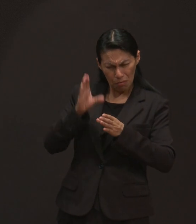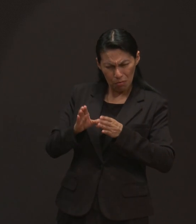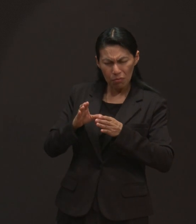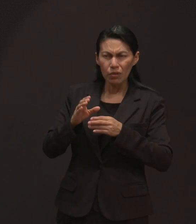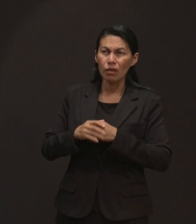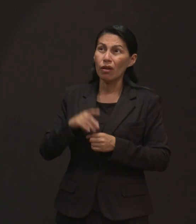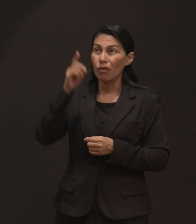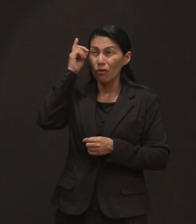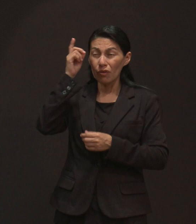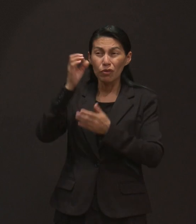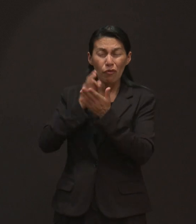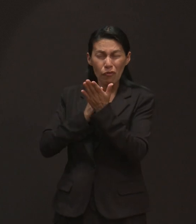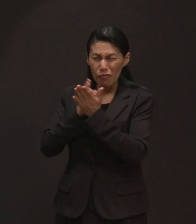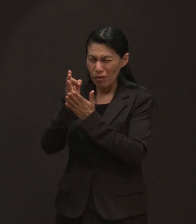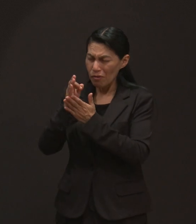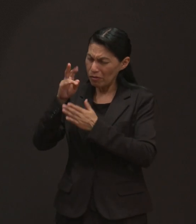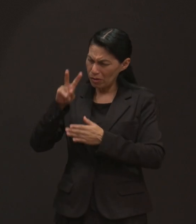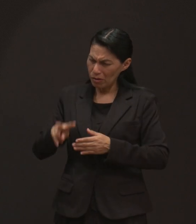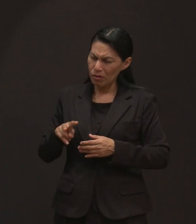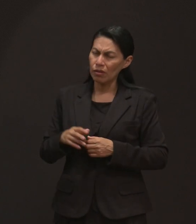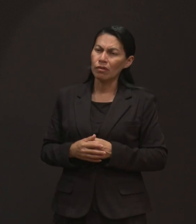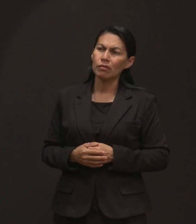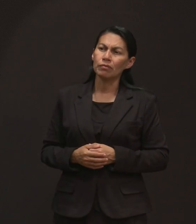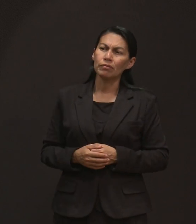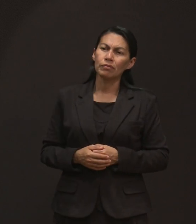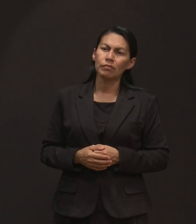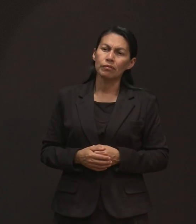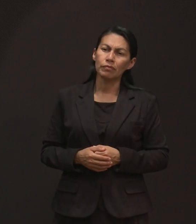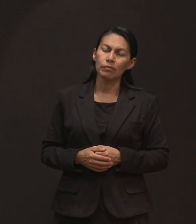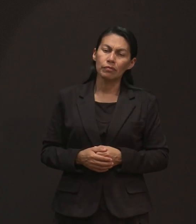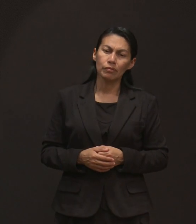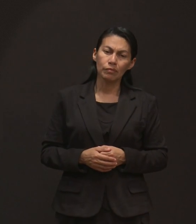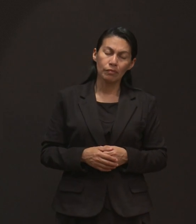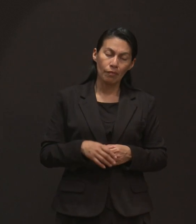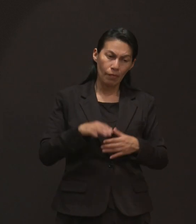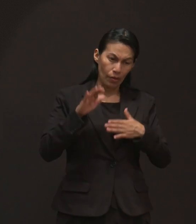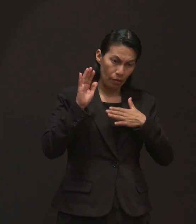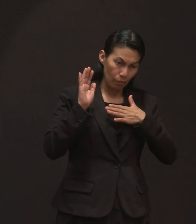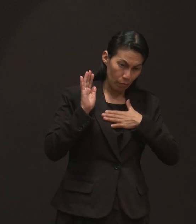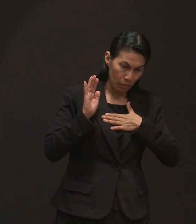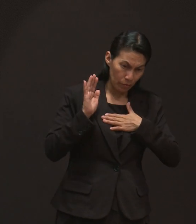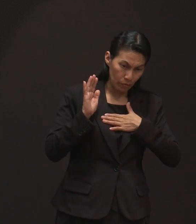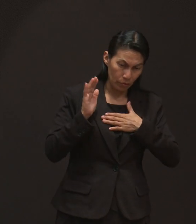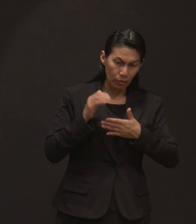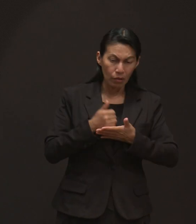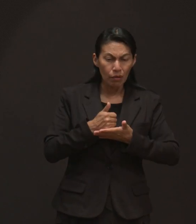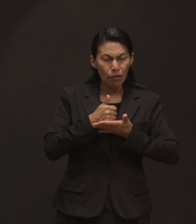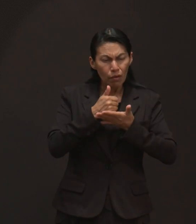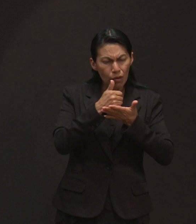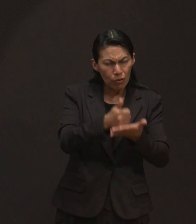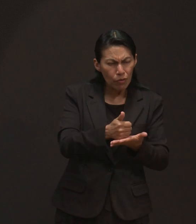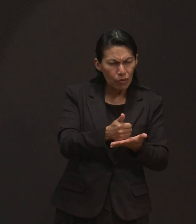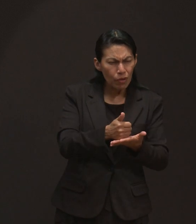cumple. Es un Dios fiel y verdadero. La promesa de ayuda,